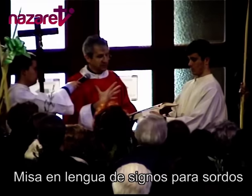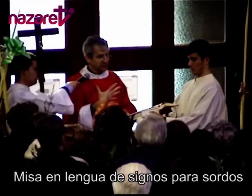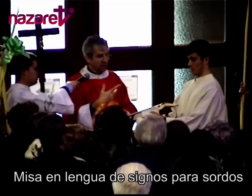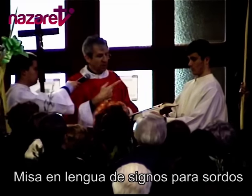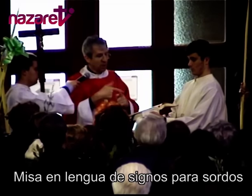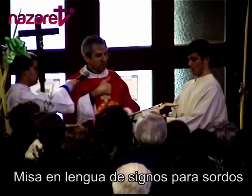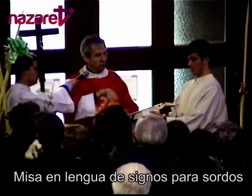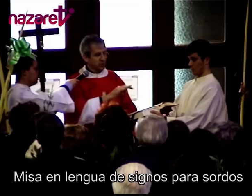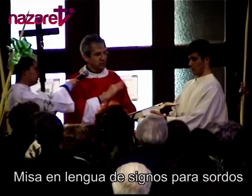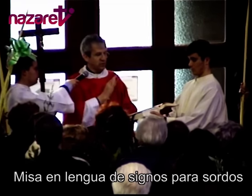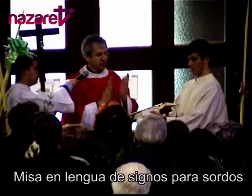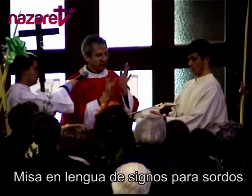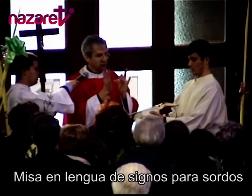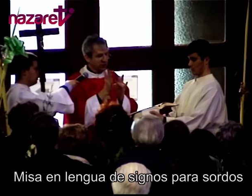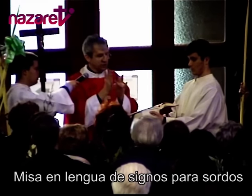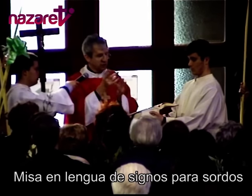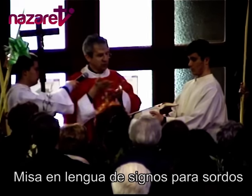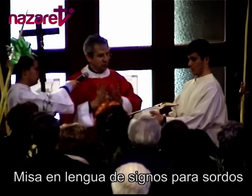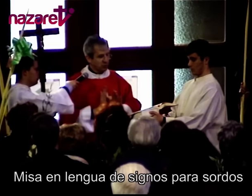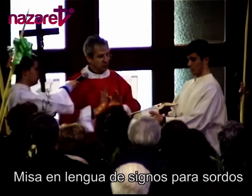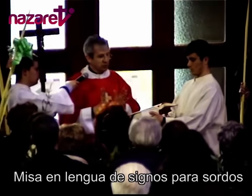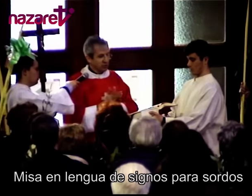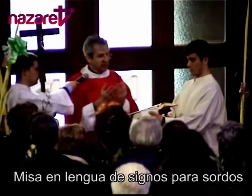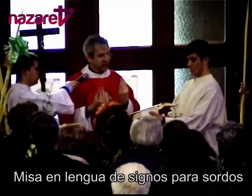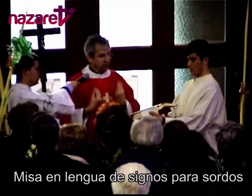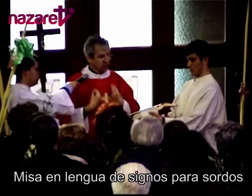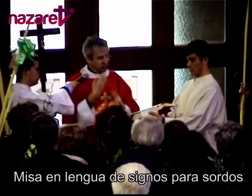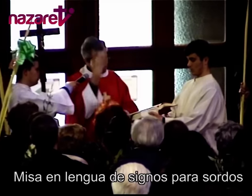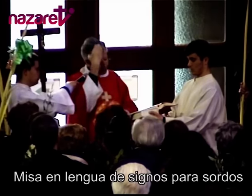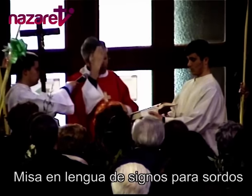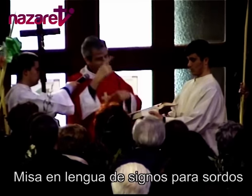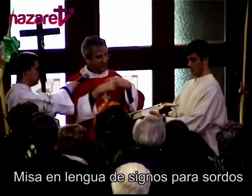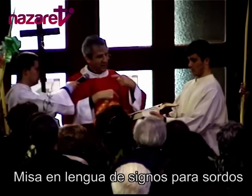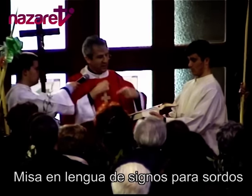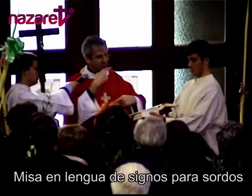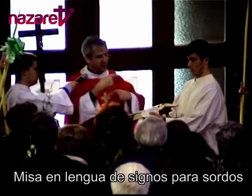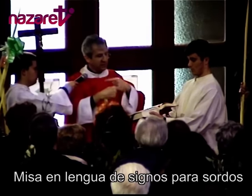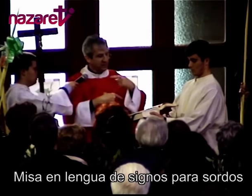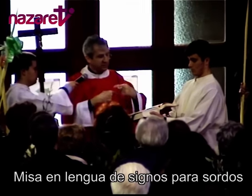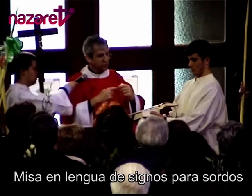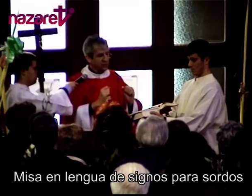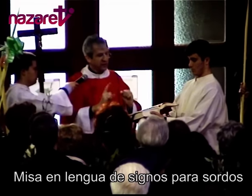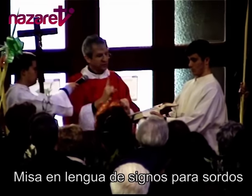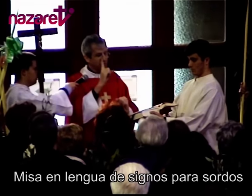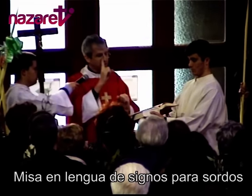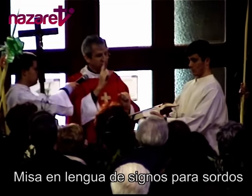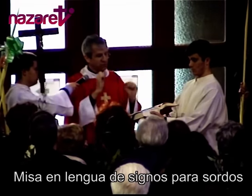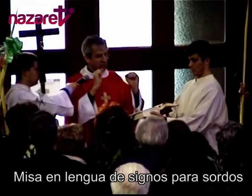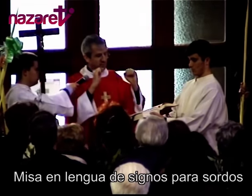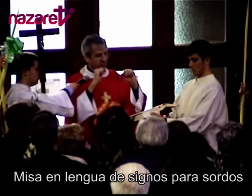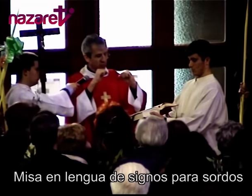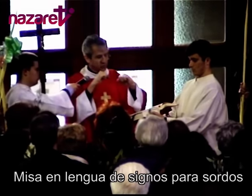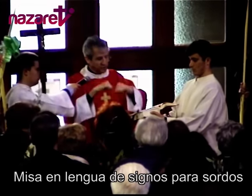obras. Por nuestro Señor Jesucristo, tu Hijo, que contigo vive y reina en la unidad del Espíritu Santo y es